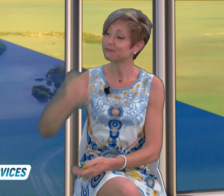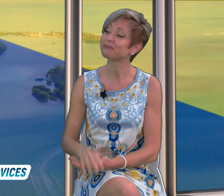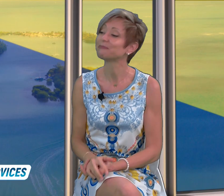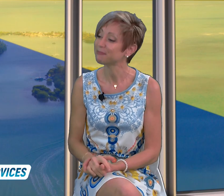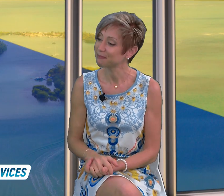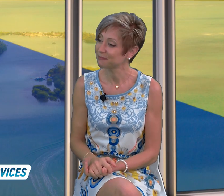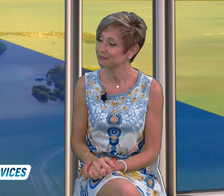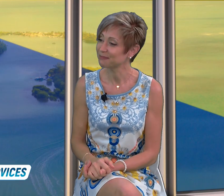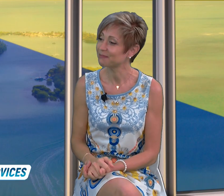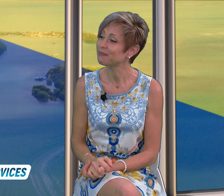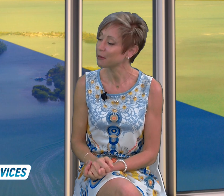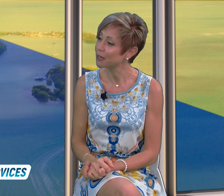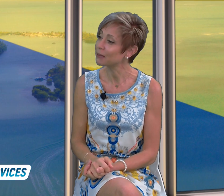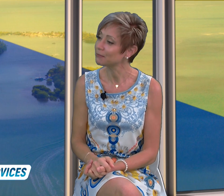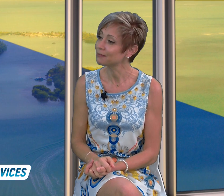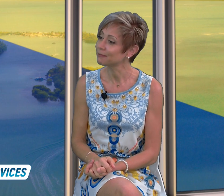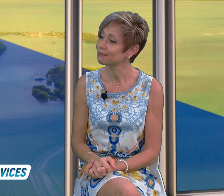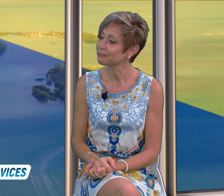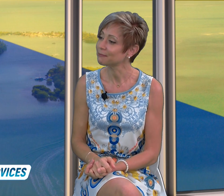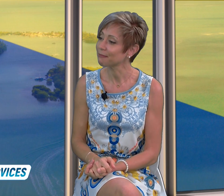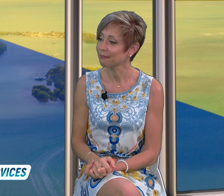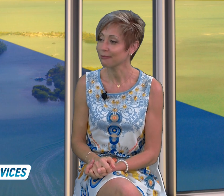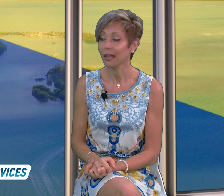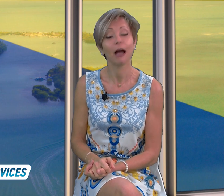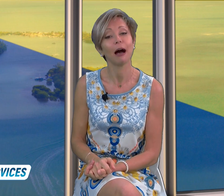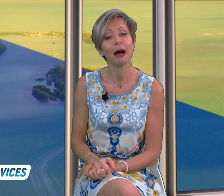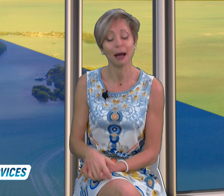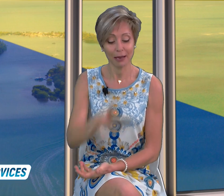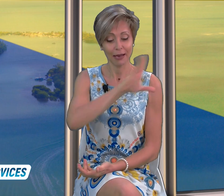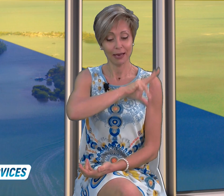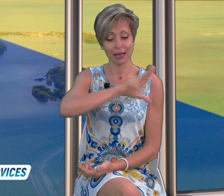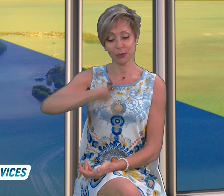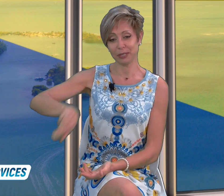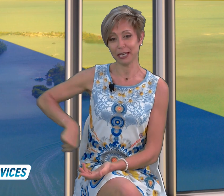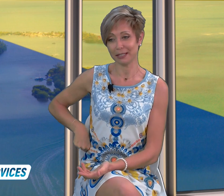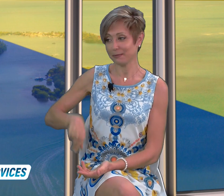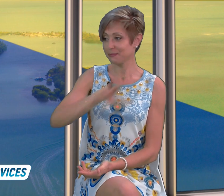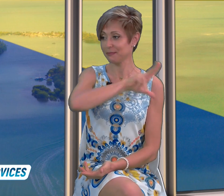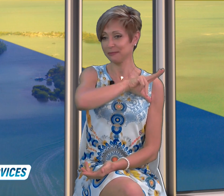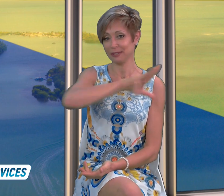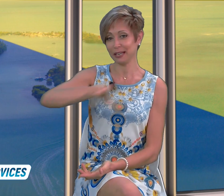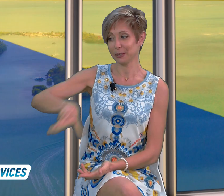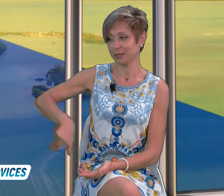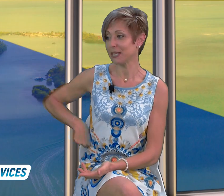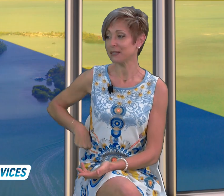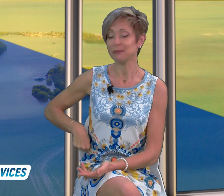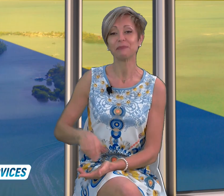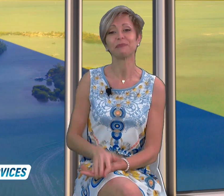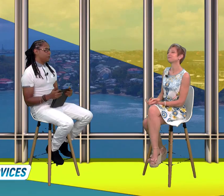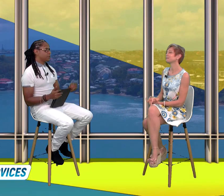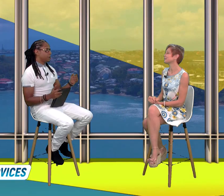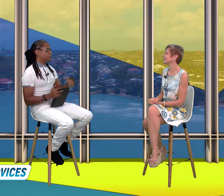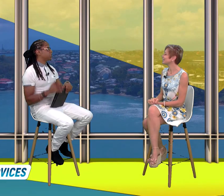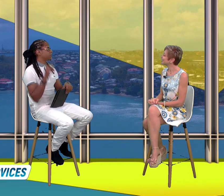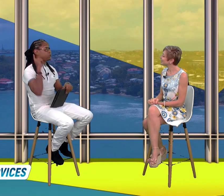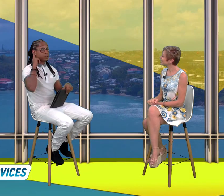D'accord, la Martinique. Et comment est qu'on dit la Guyane ? Parce que c la Guyane, on me dit, ouais, mais loup... La Guyane. La Guyane. Et